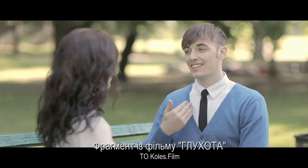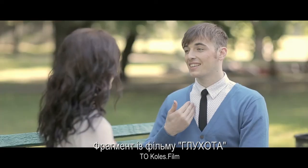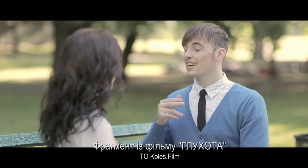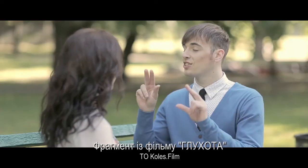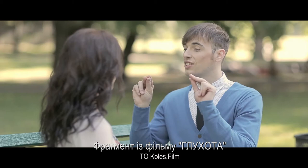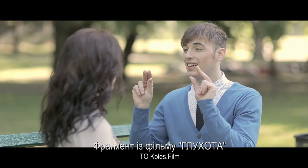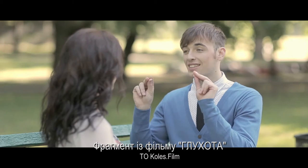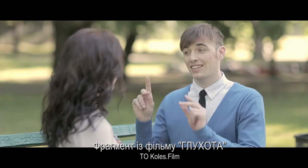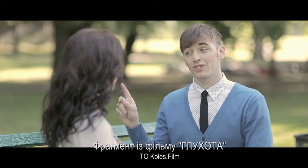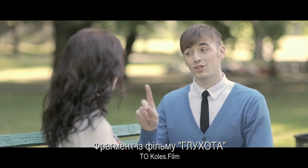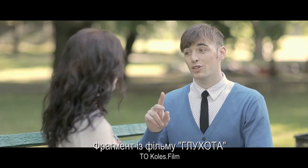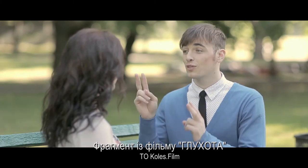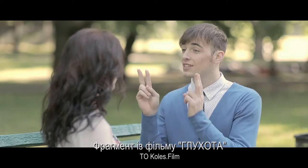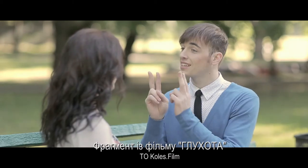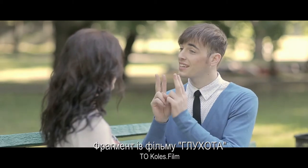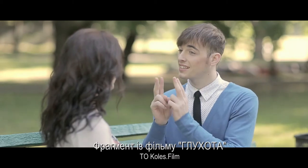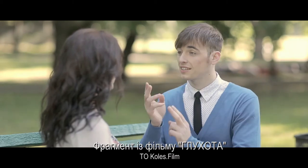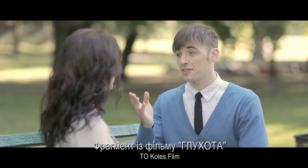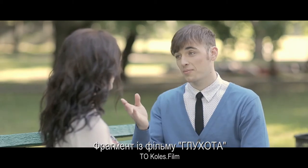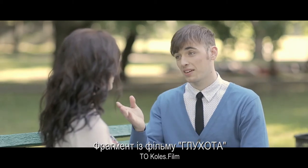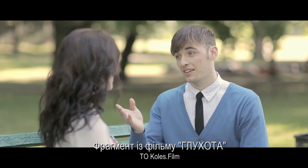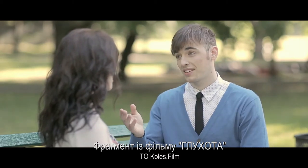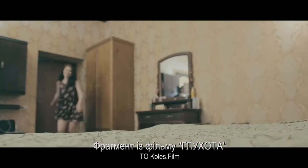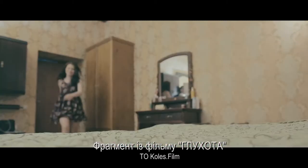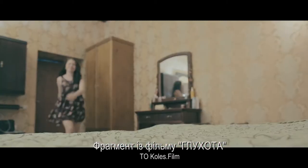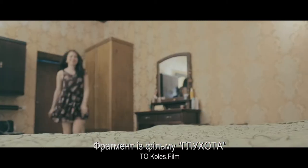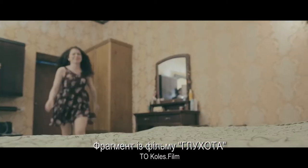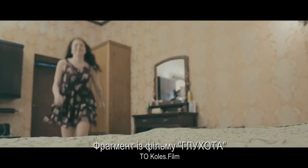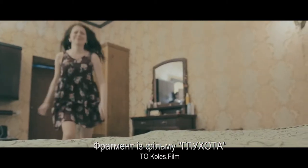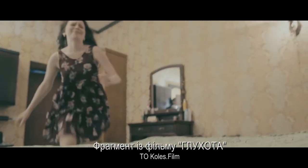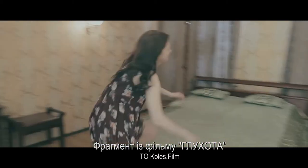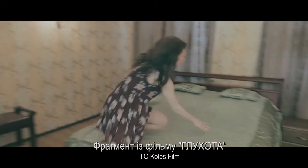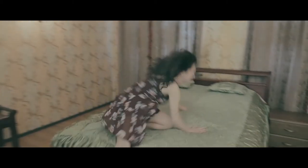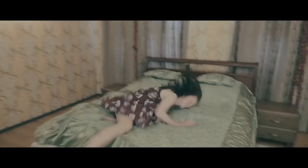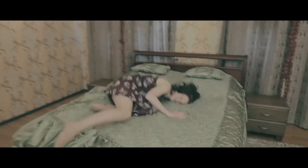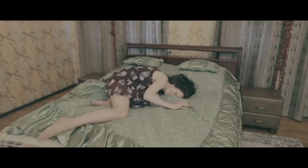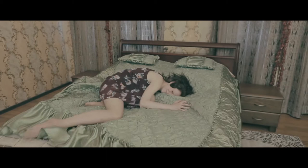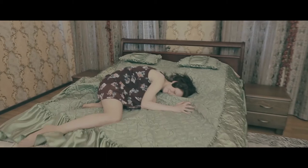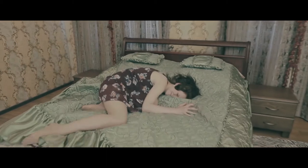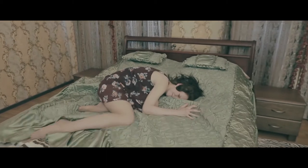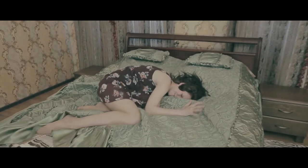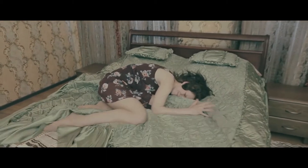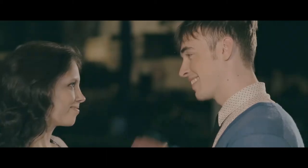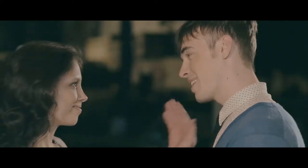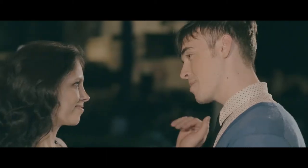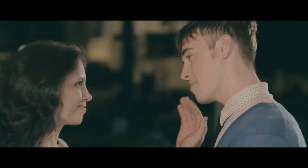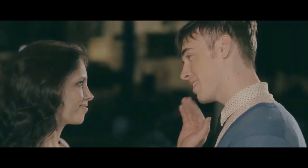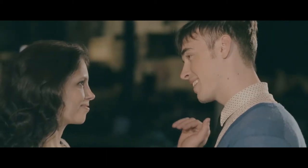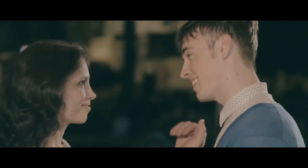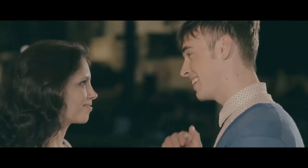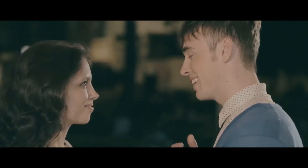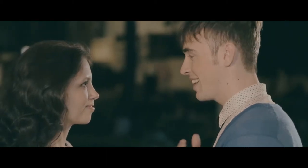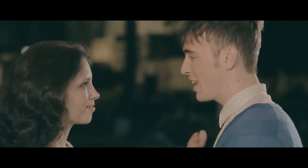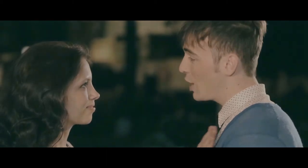високу професійну майстерність акторів. І це незважаючи на те, що виконавці головних ролей ще студенти. До того ж, до зйомок вони зовсім не